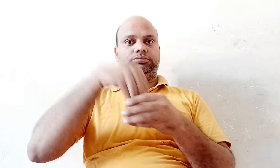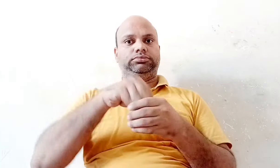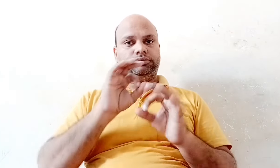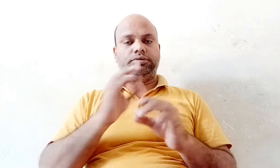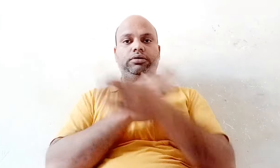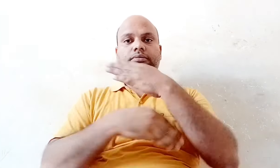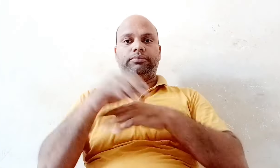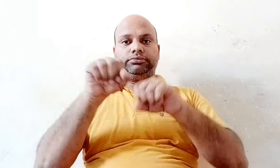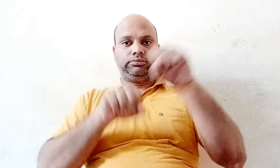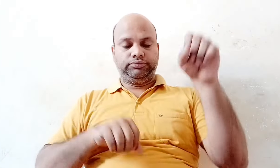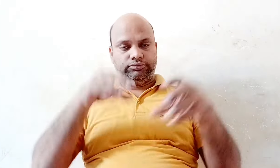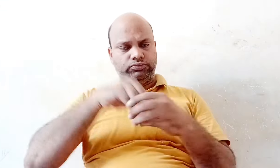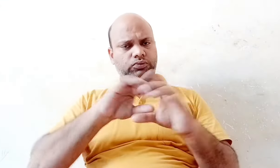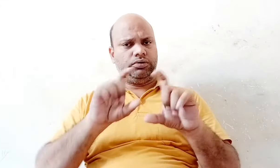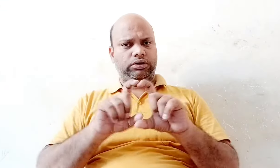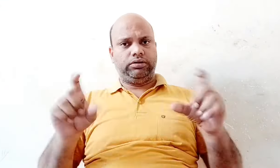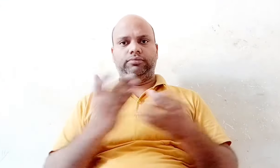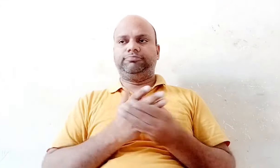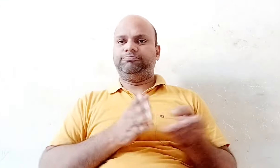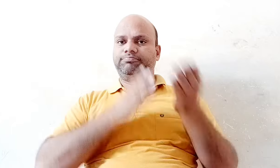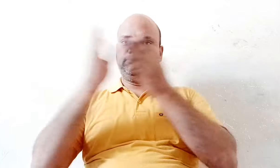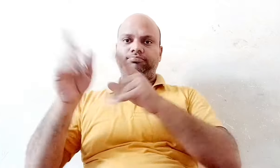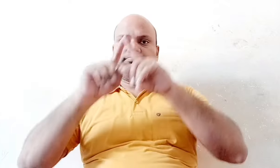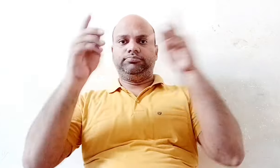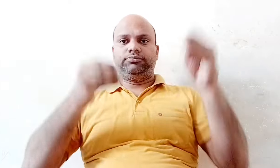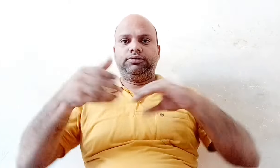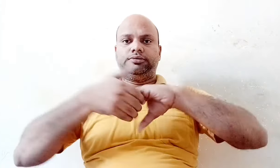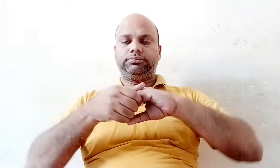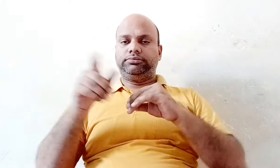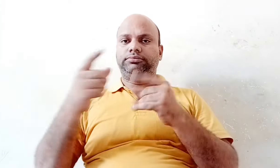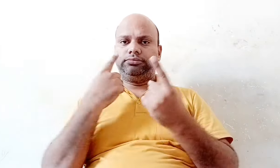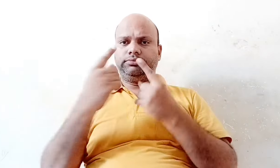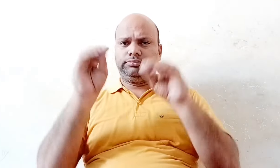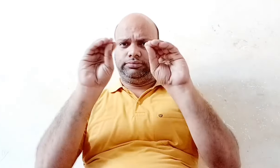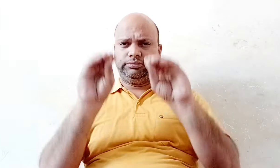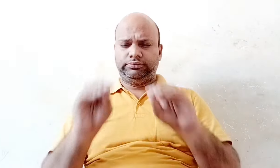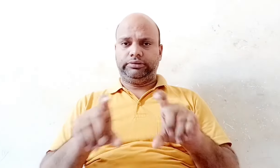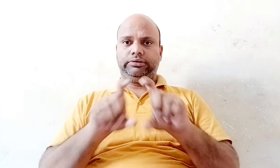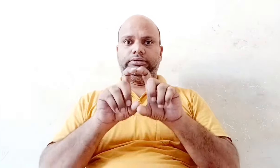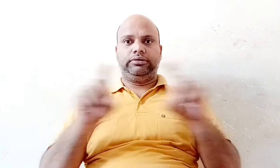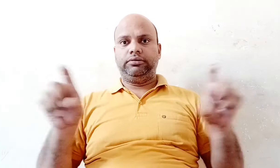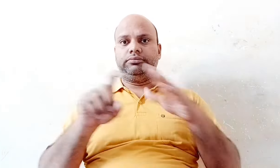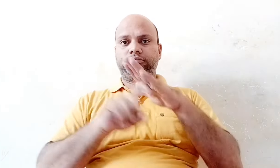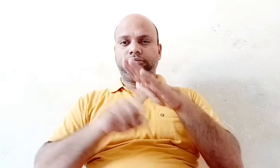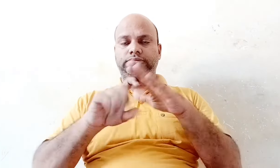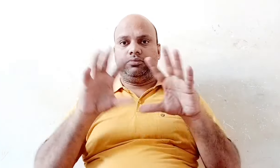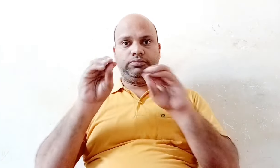SSO Portal Ki Madhyama She Bara Ya Sakata Hai. Onalena Avedana Patra Baran She Purva Save Prathama Yathi